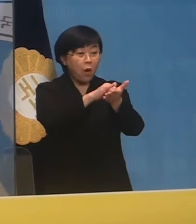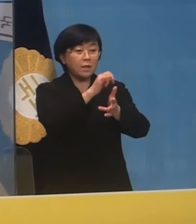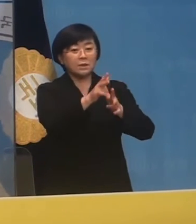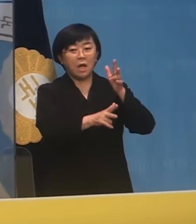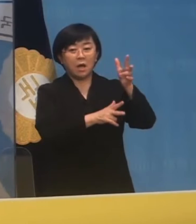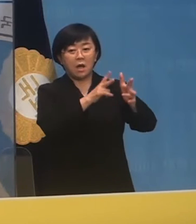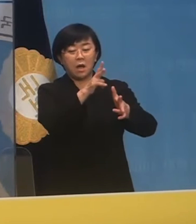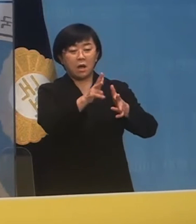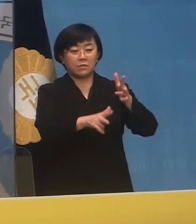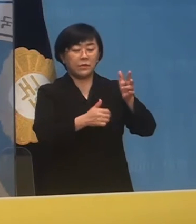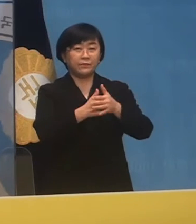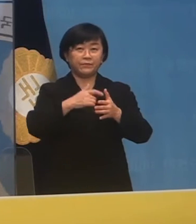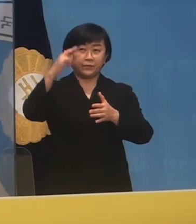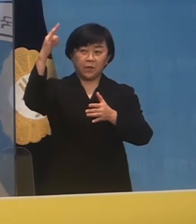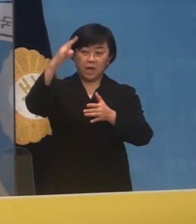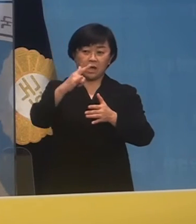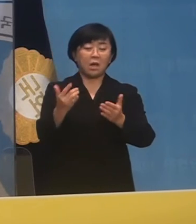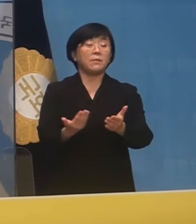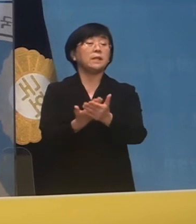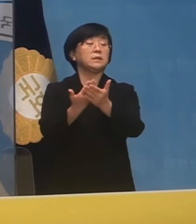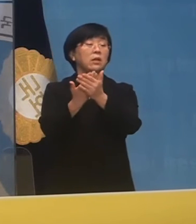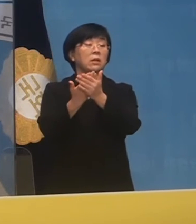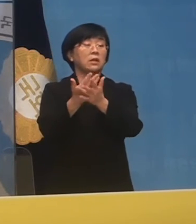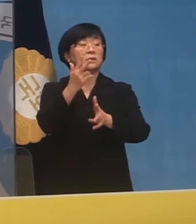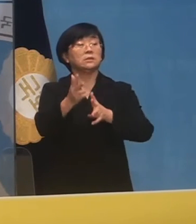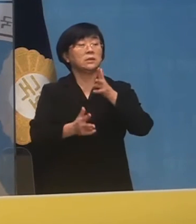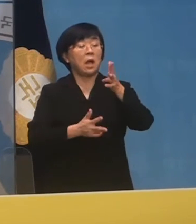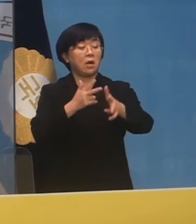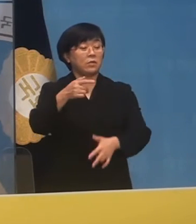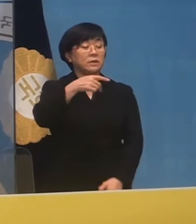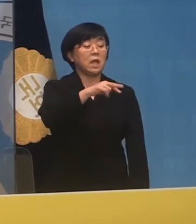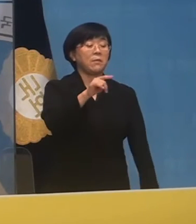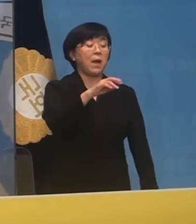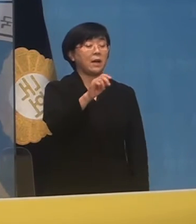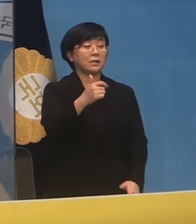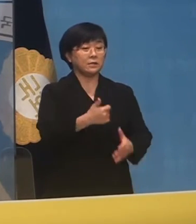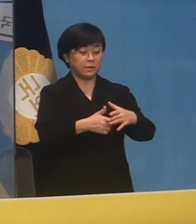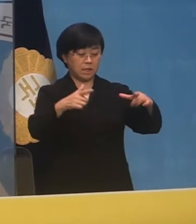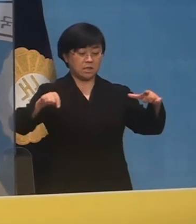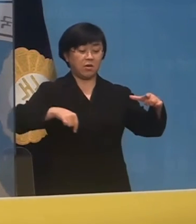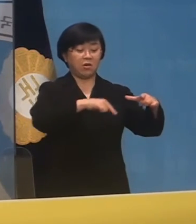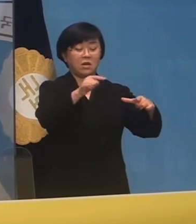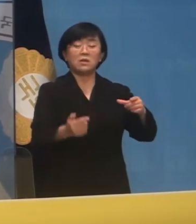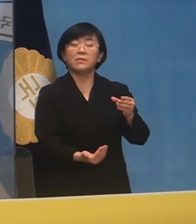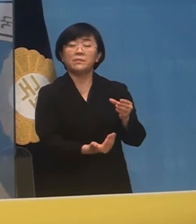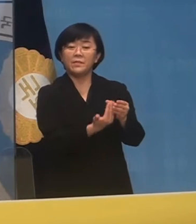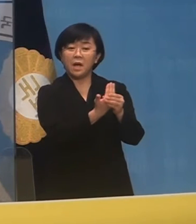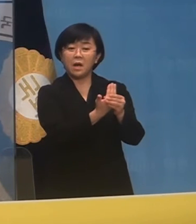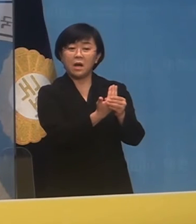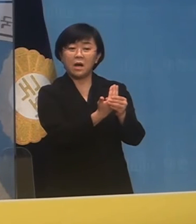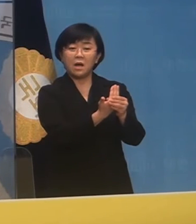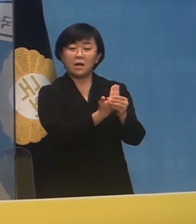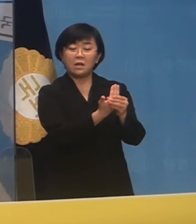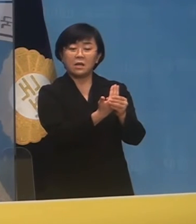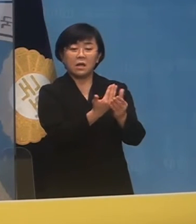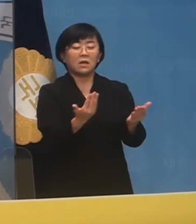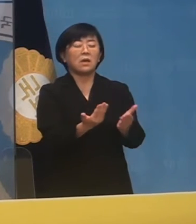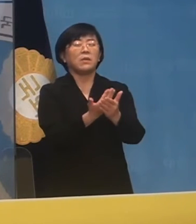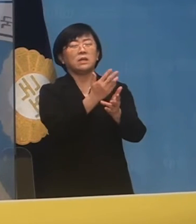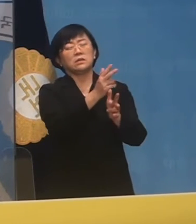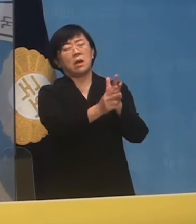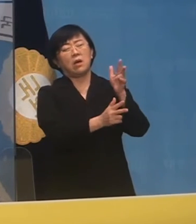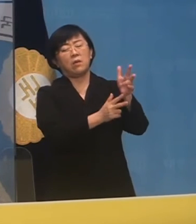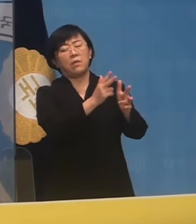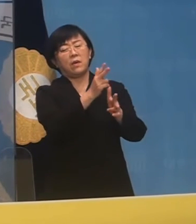새만금 수상 태양광 발전 사업 등 새만금 지구 내에서 진행되고 있는 각종 개발